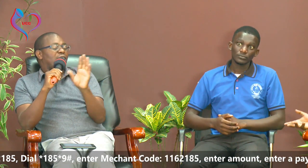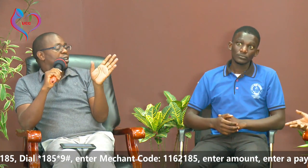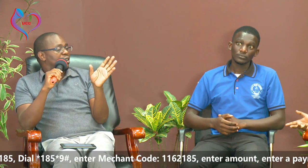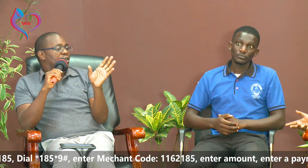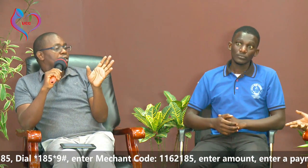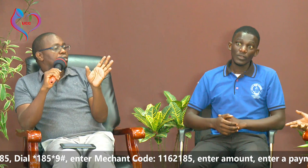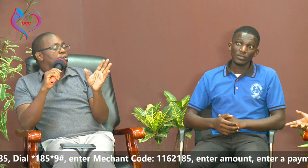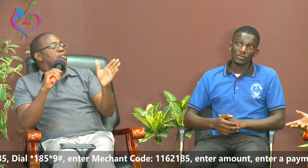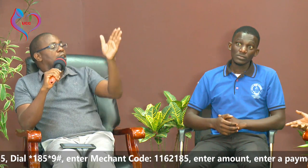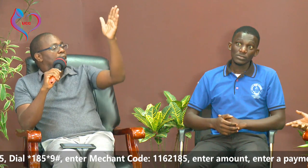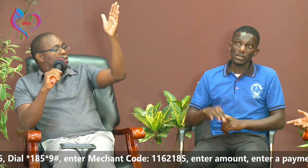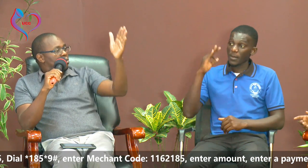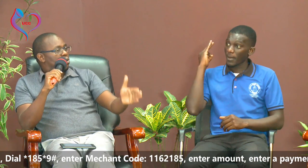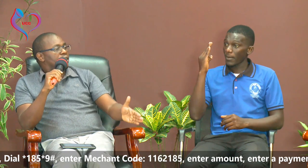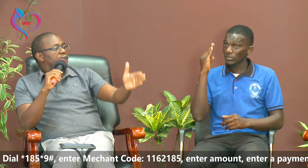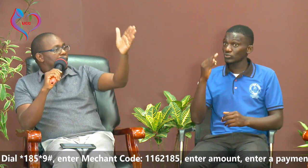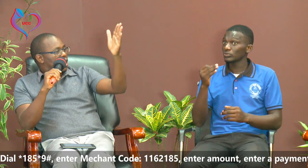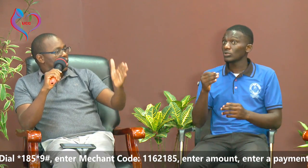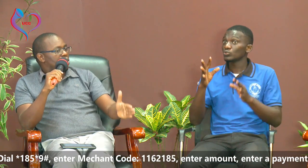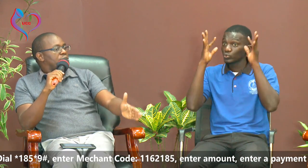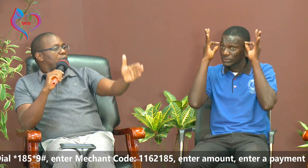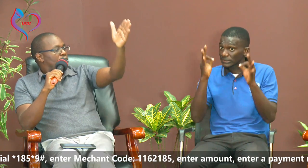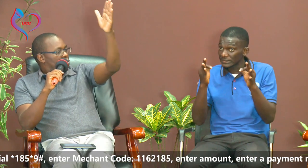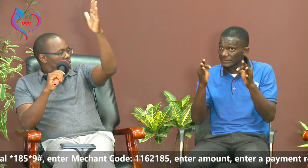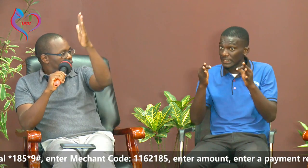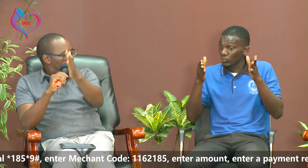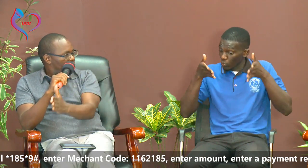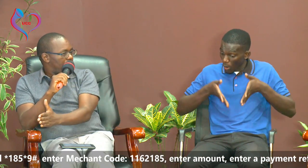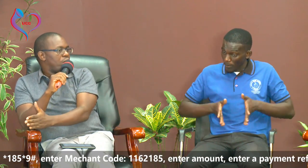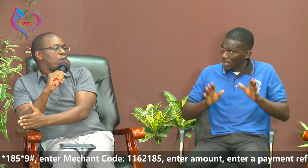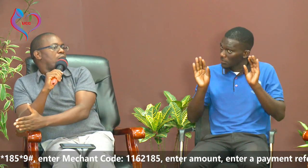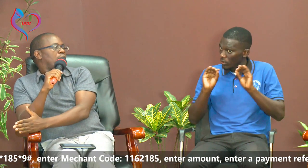byewako tosalawo obuwajja naye osalawo bw'ovaawo amina